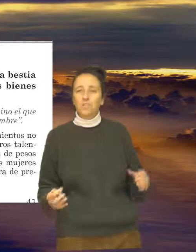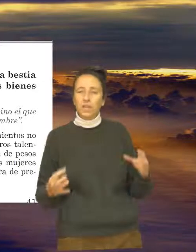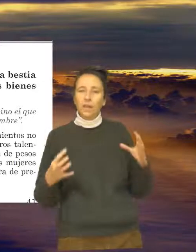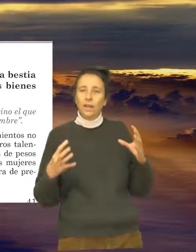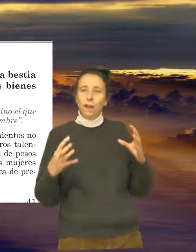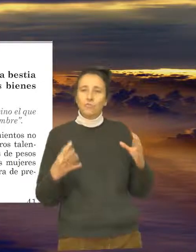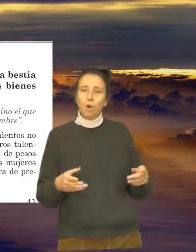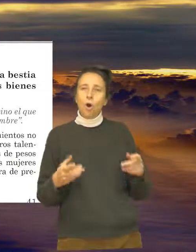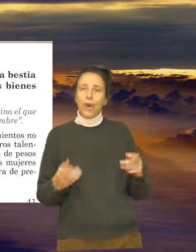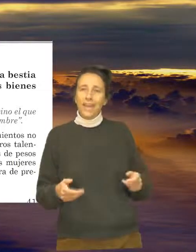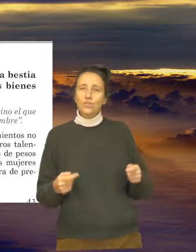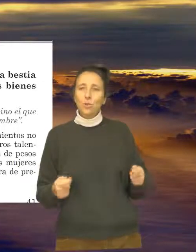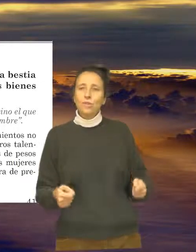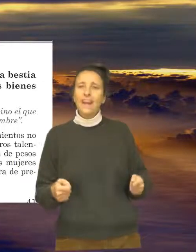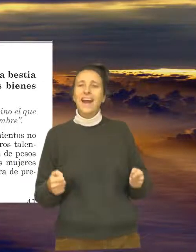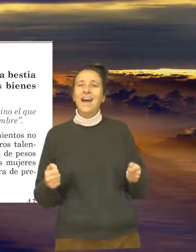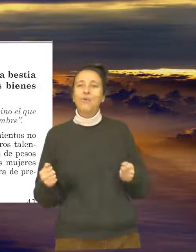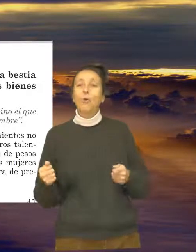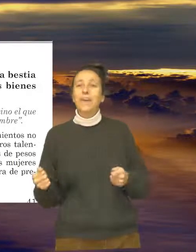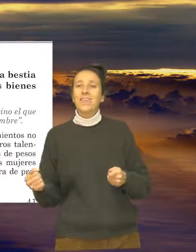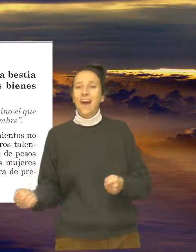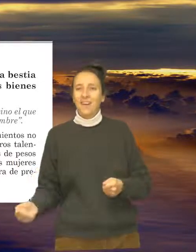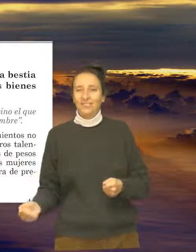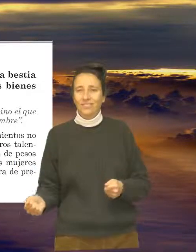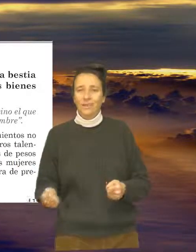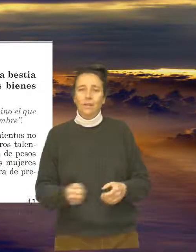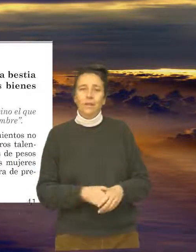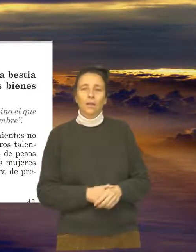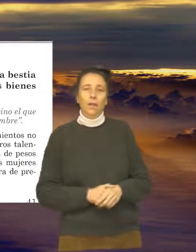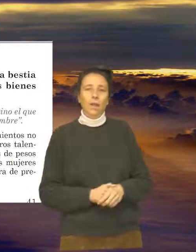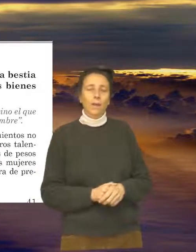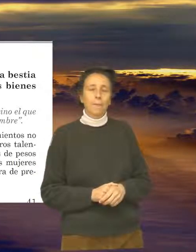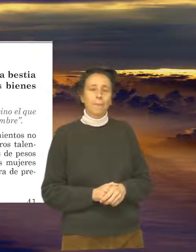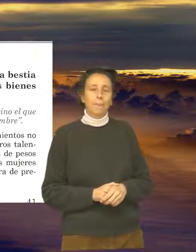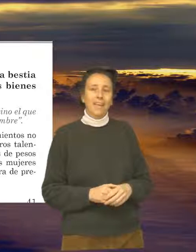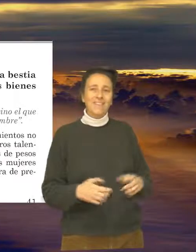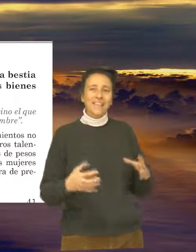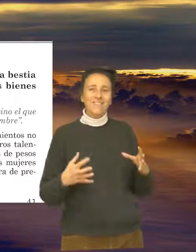por ejemplo. Así que no es una novedad